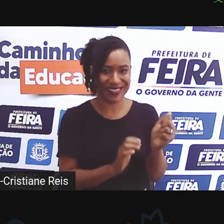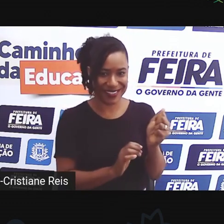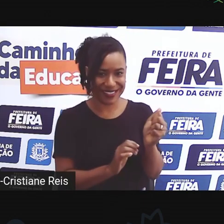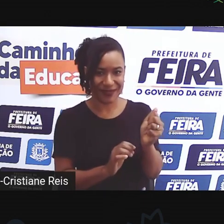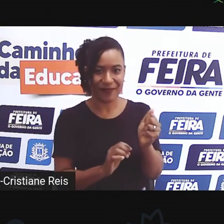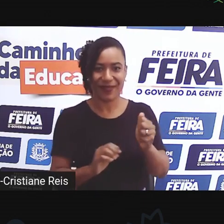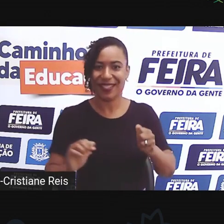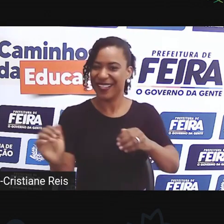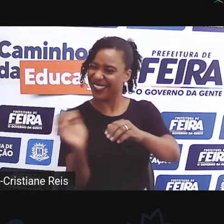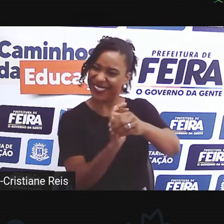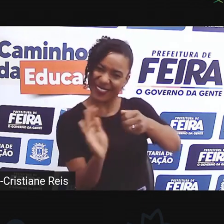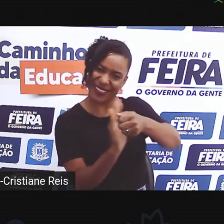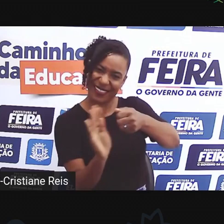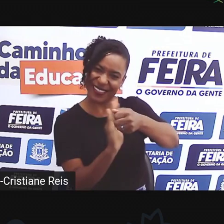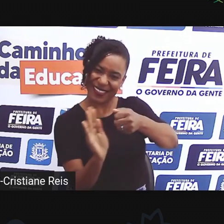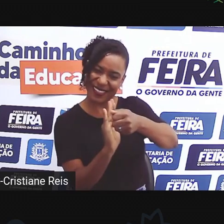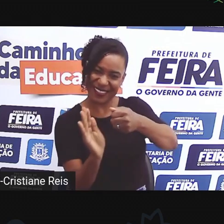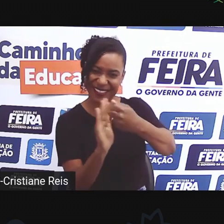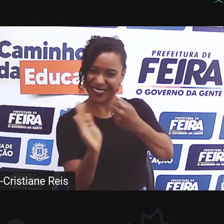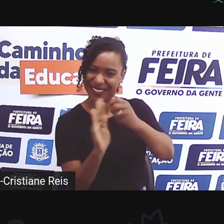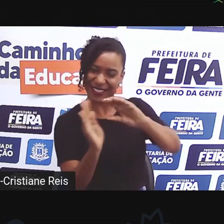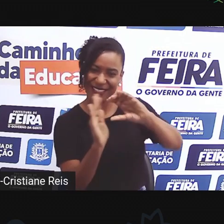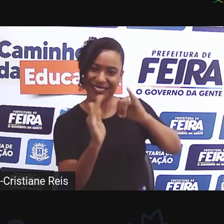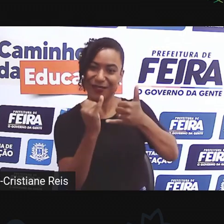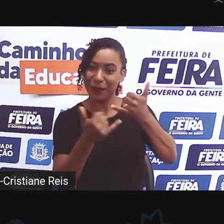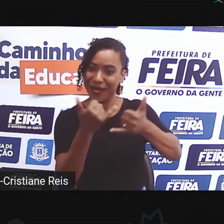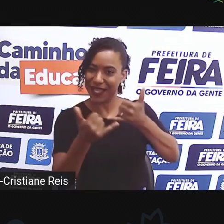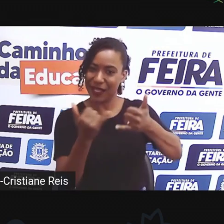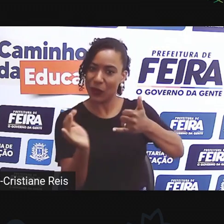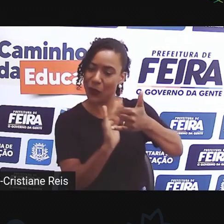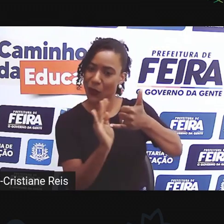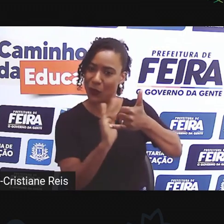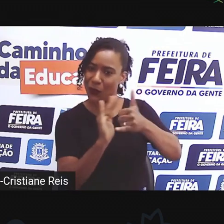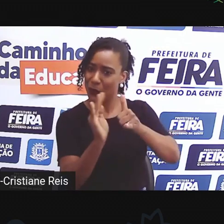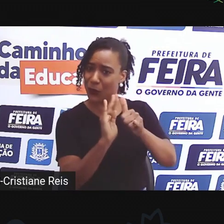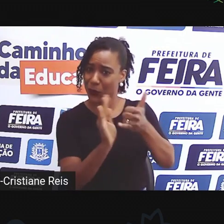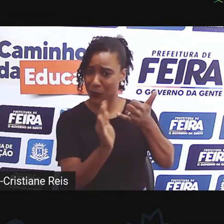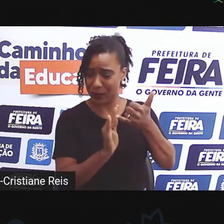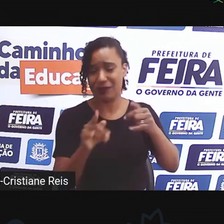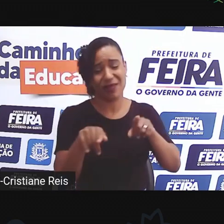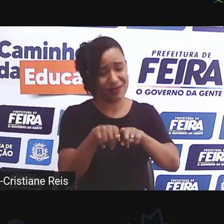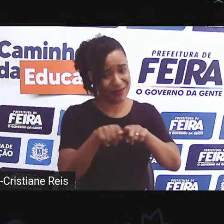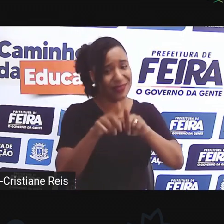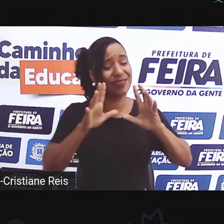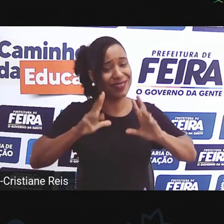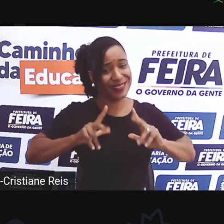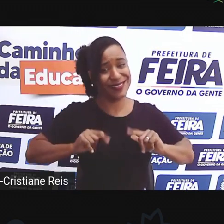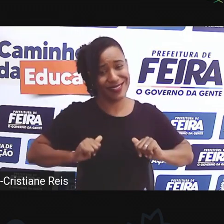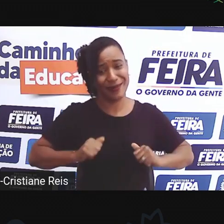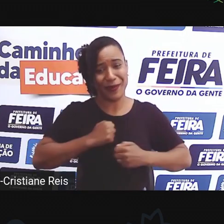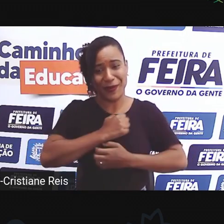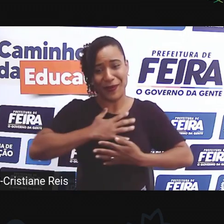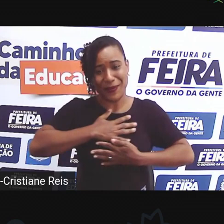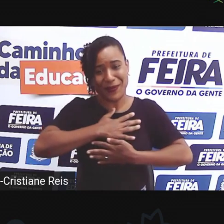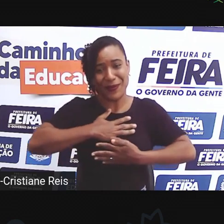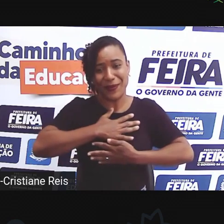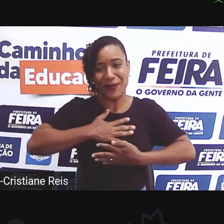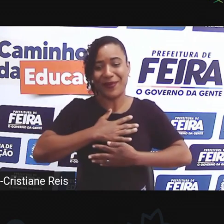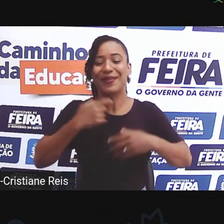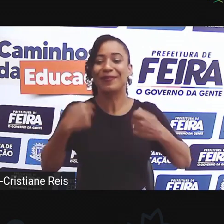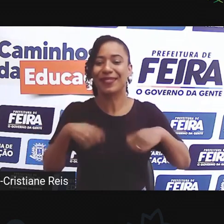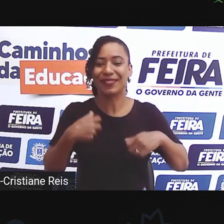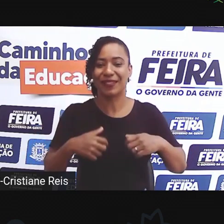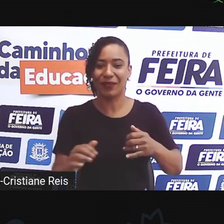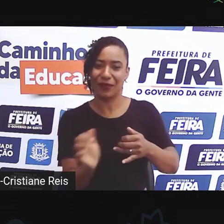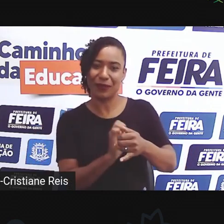dar banho nesses brinquedos? É, os brinquedos também precisam tomar banho de vez em quando. Nós podemos dar banho nos